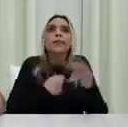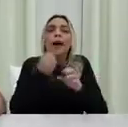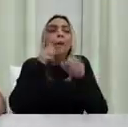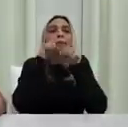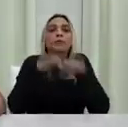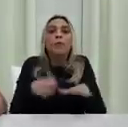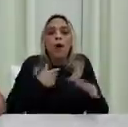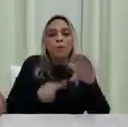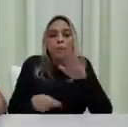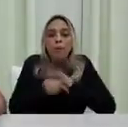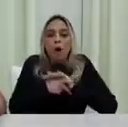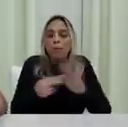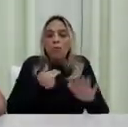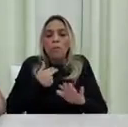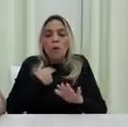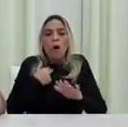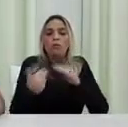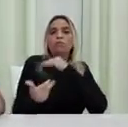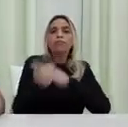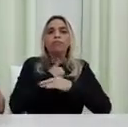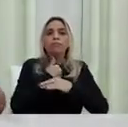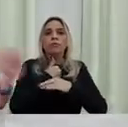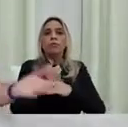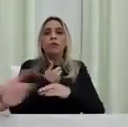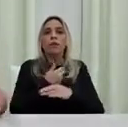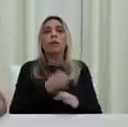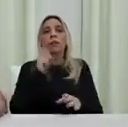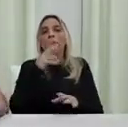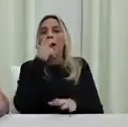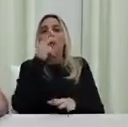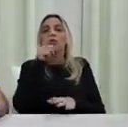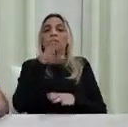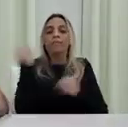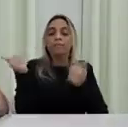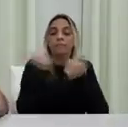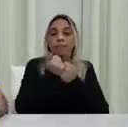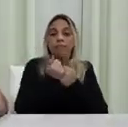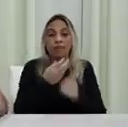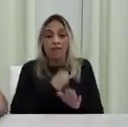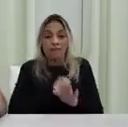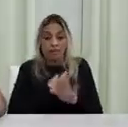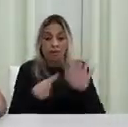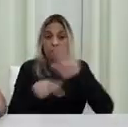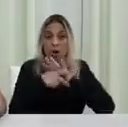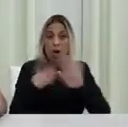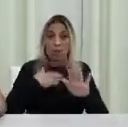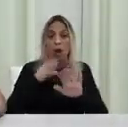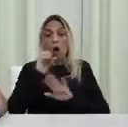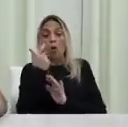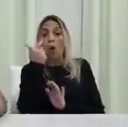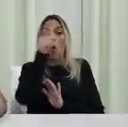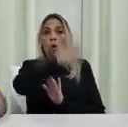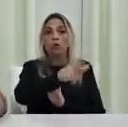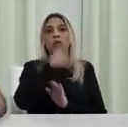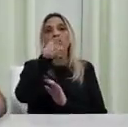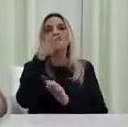quê? Que em legítima defesa da vida própria ou de outrem, a legítima defesa da